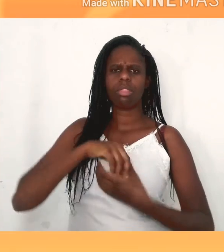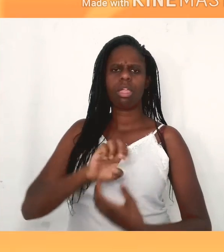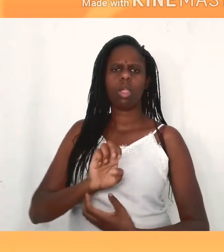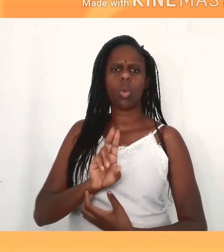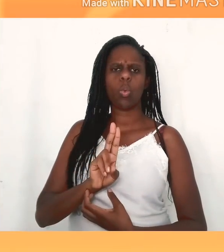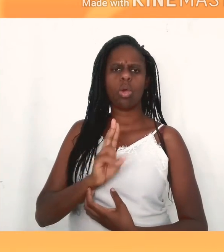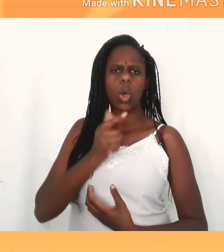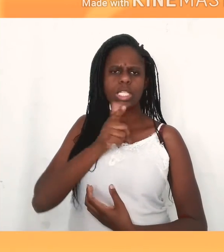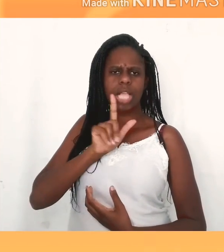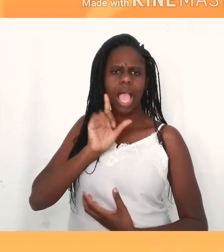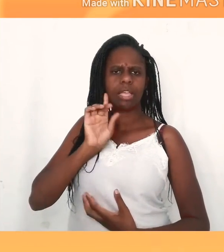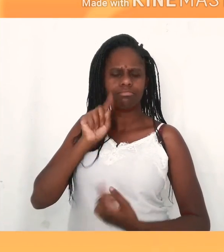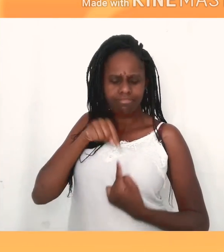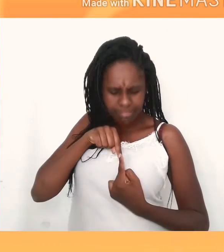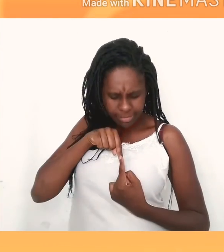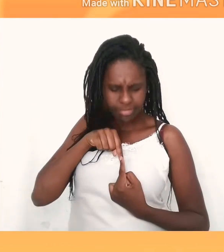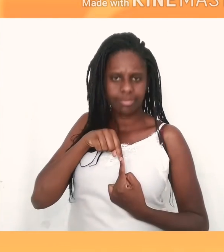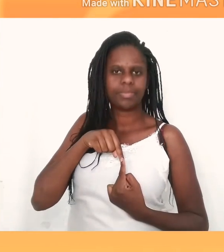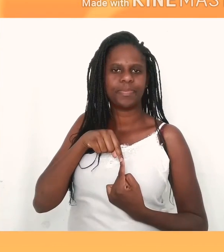gente atinge?